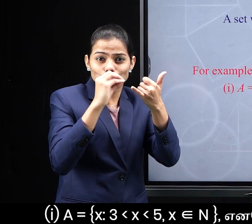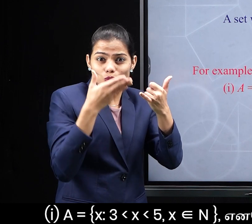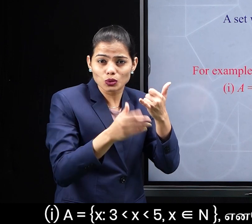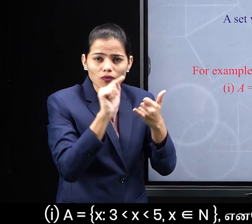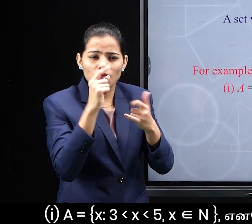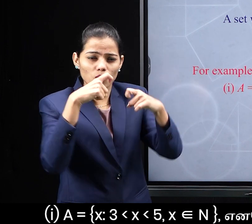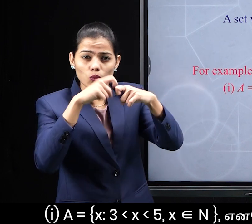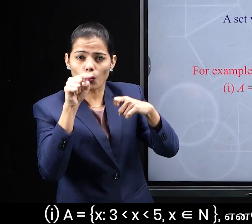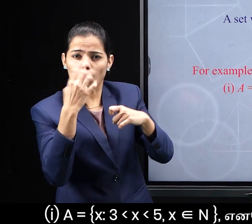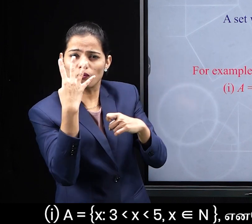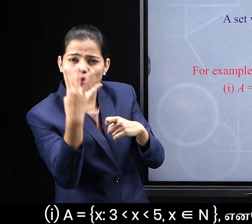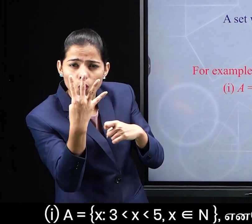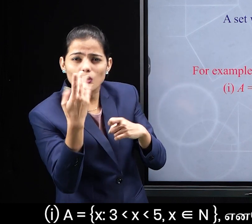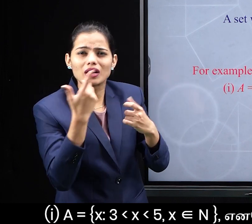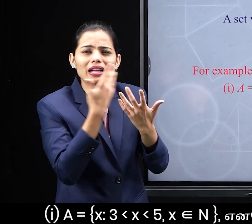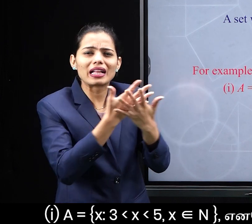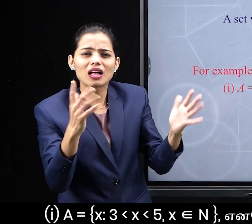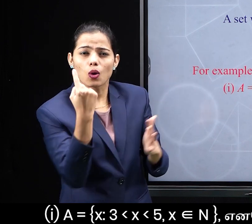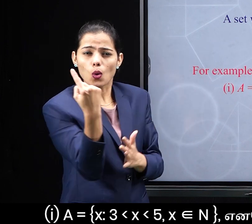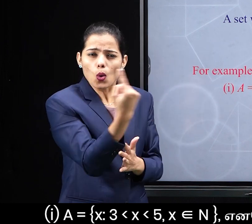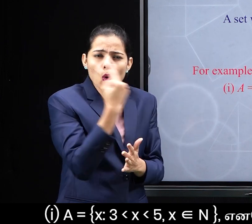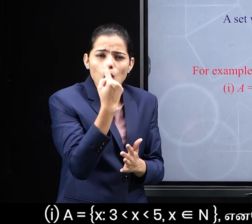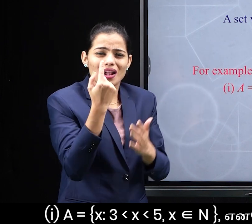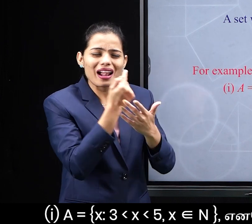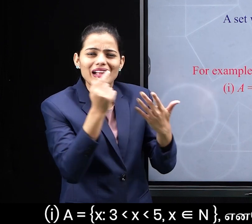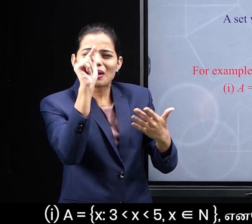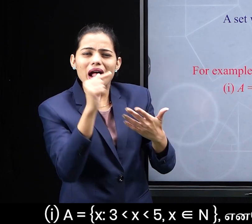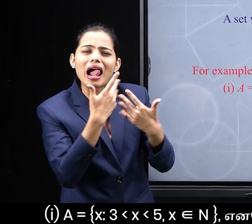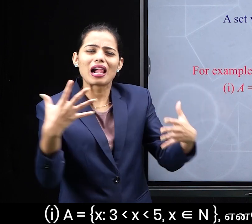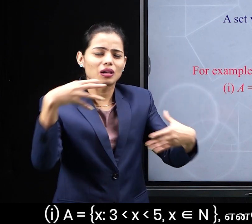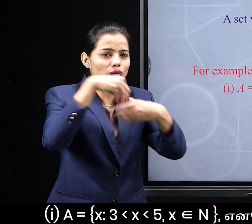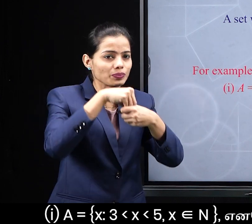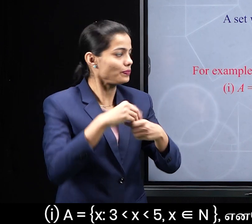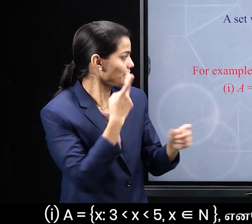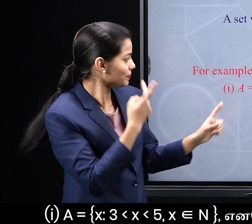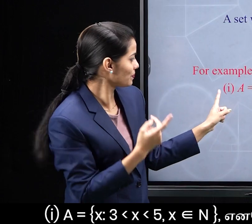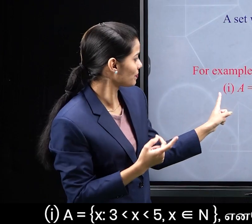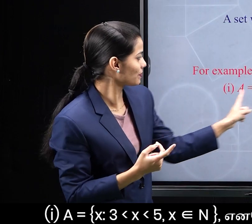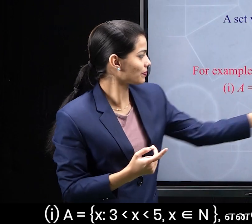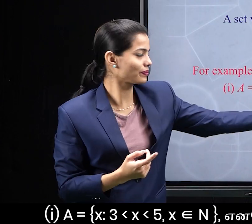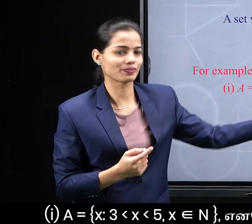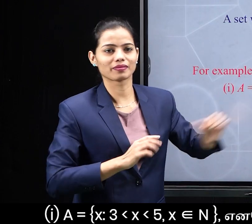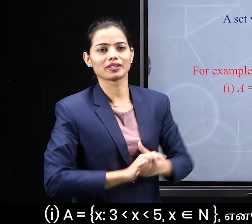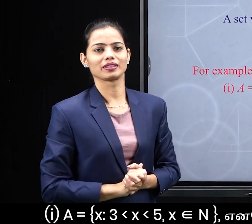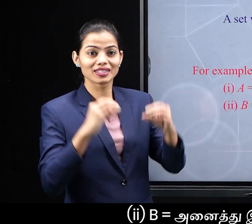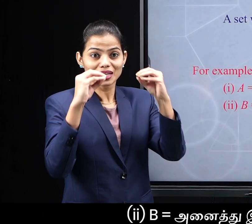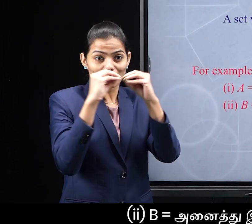எக்ஸ் உறுப்பு எண். எனவே எக்ஸ் ஈடு 4 ஒரே ஒரு உறுப்பு மட்டுமே உள்ளது. பி